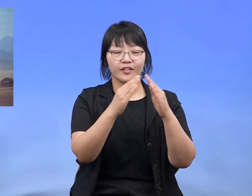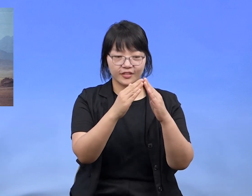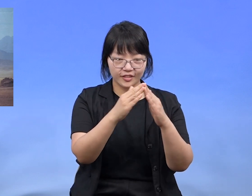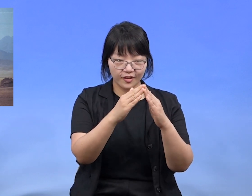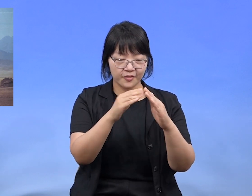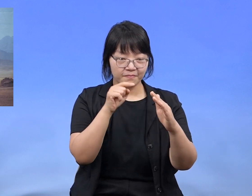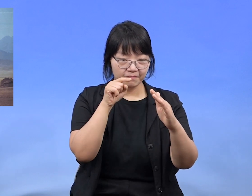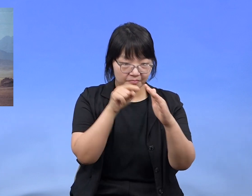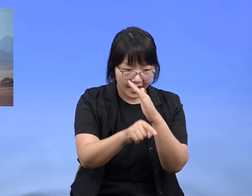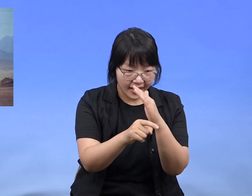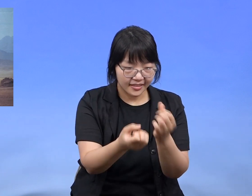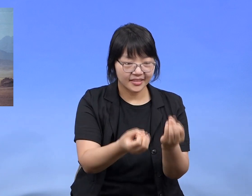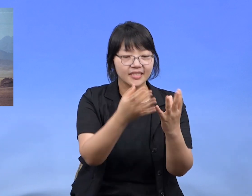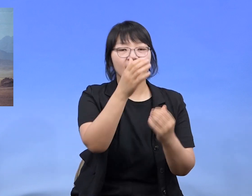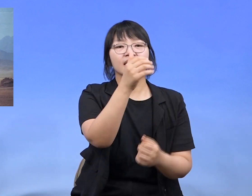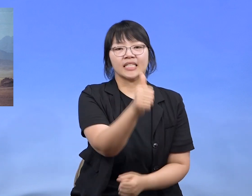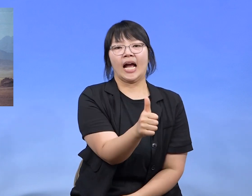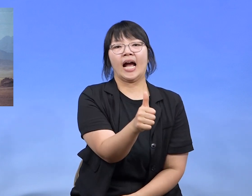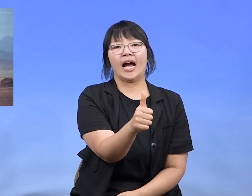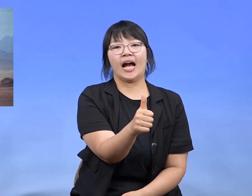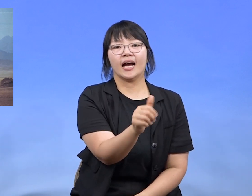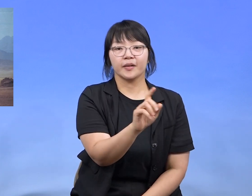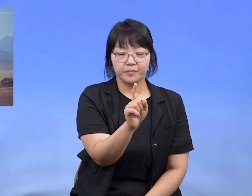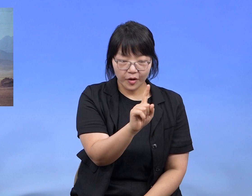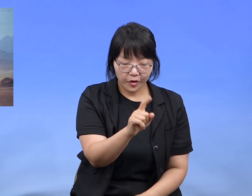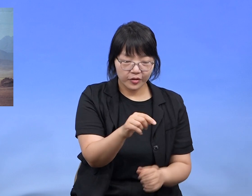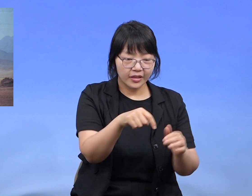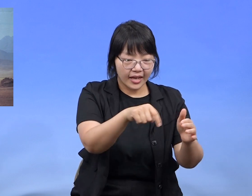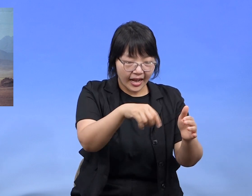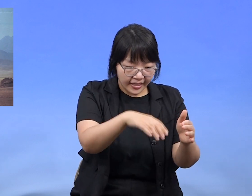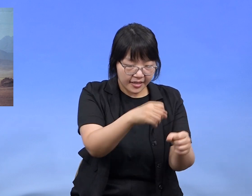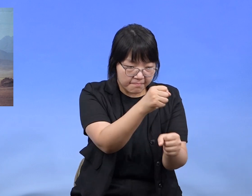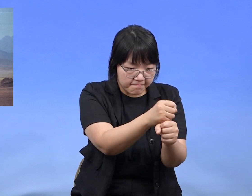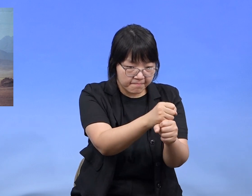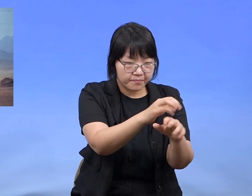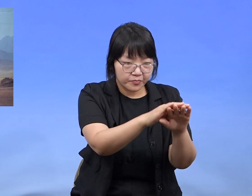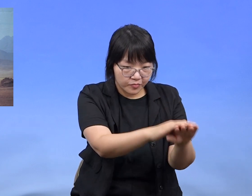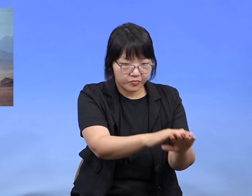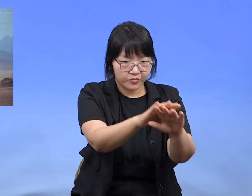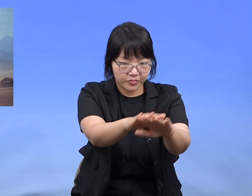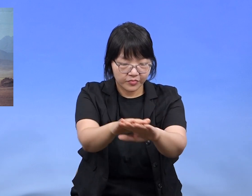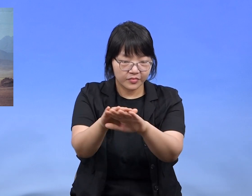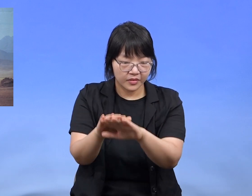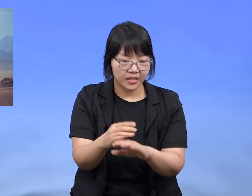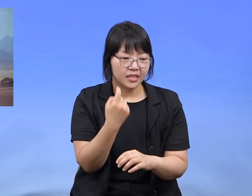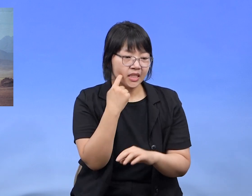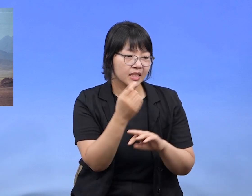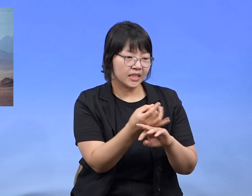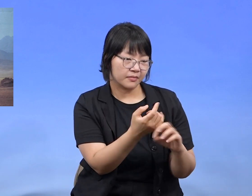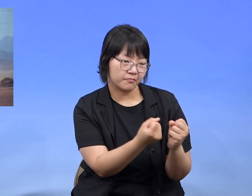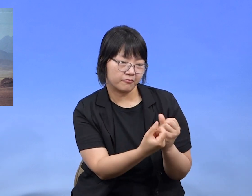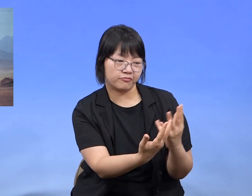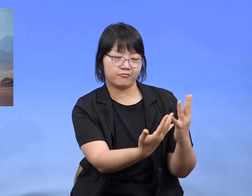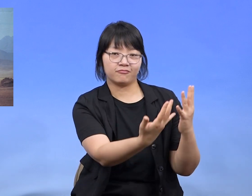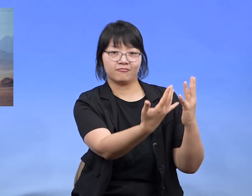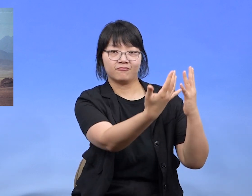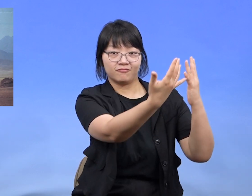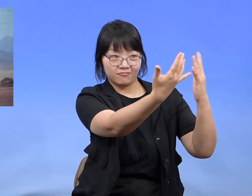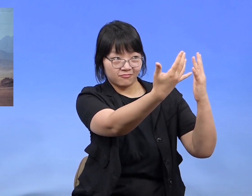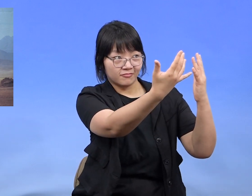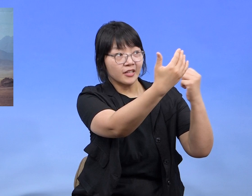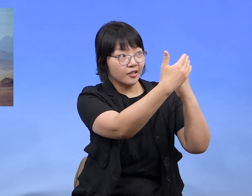성소에 들어간 제사장들은 그 안에 예비된 금촛대 메노라로 인하여 빛 가운데